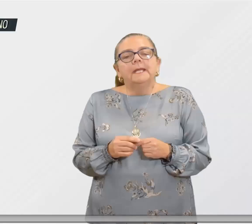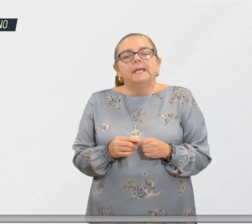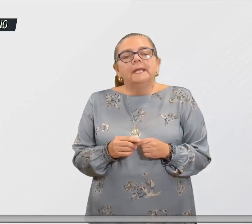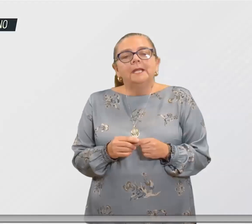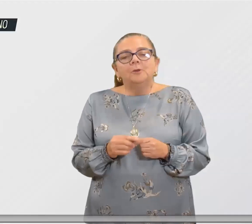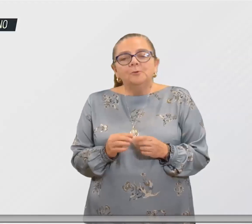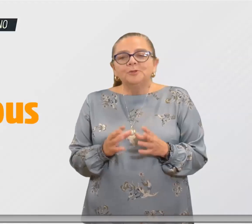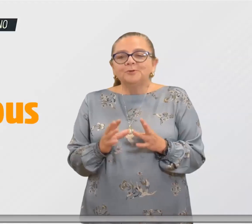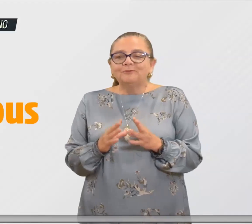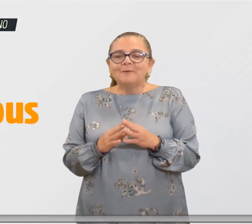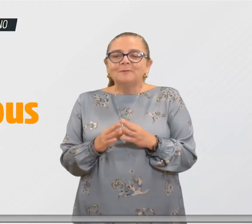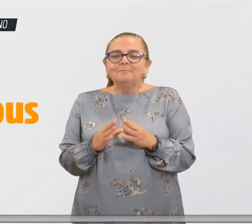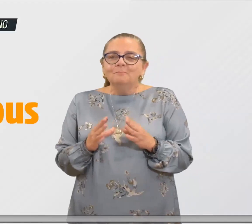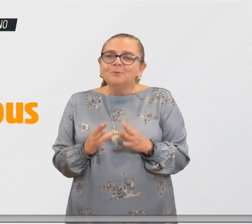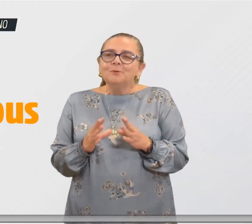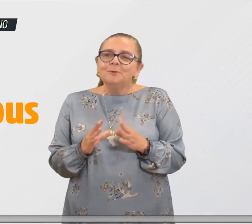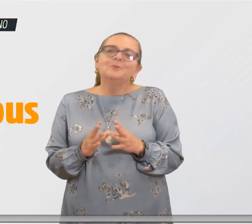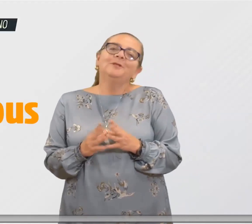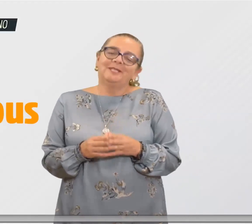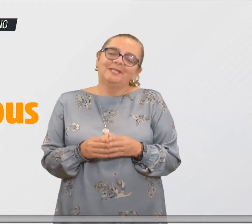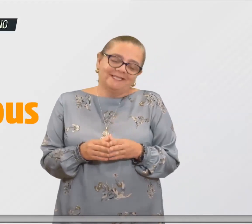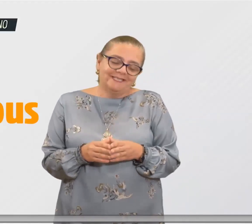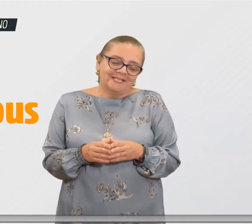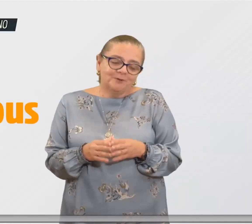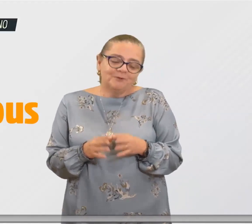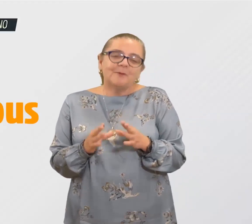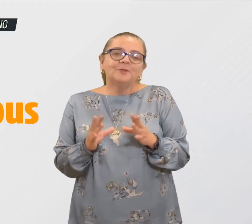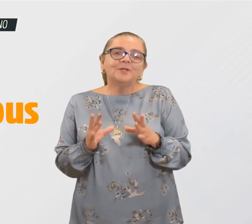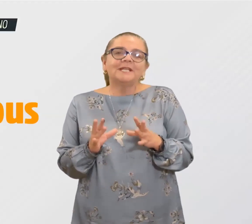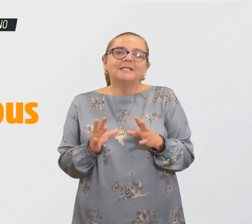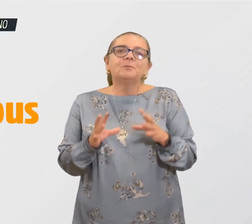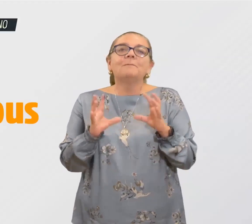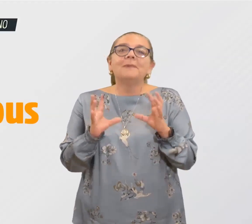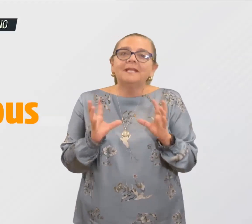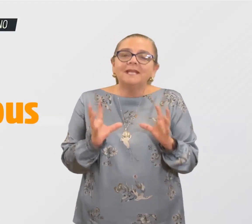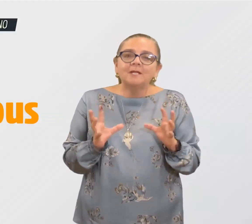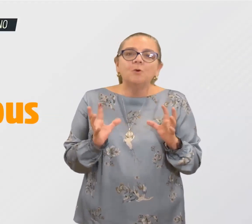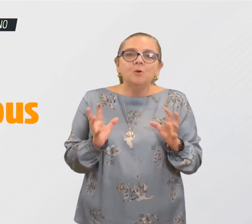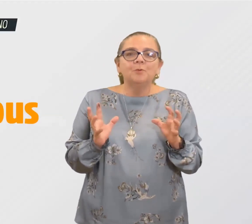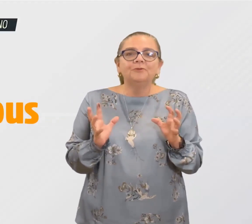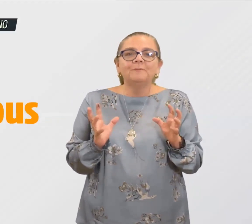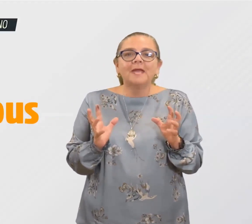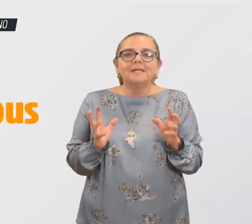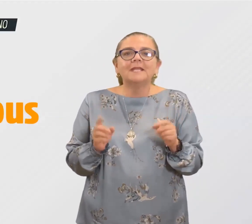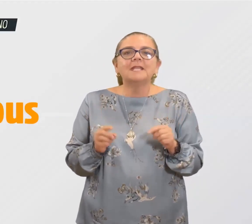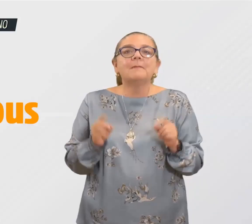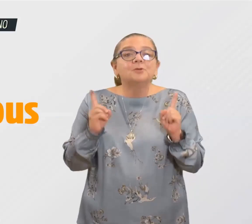que son seguidas una cosa muy muy interesante es una cosa muy interesante porque tenemos un grupo a través que llamamos